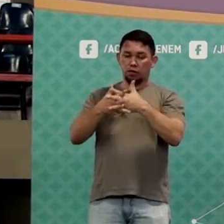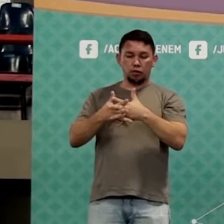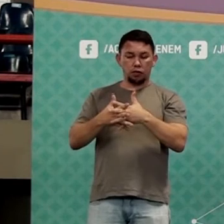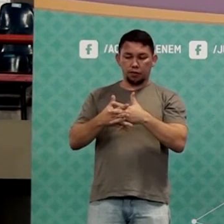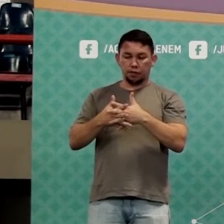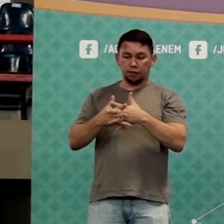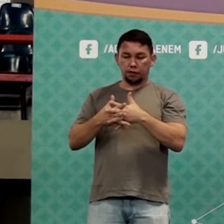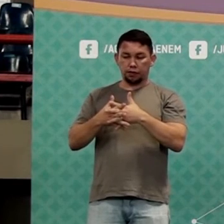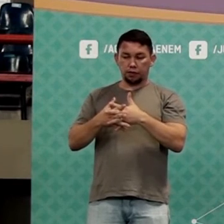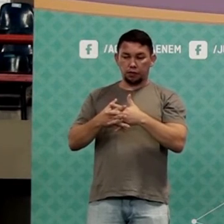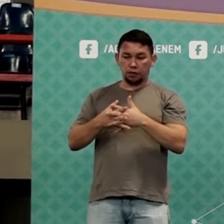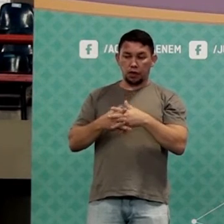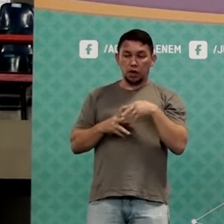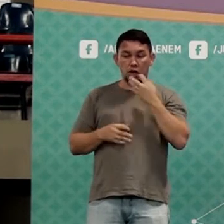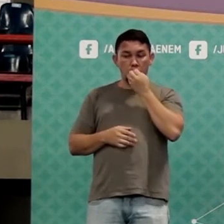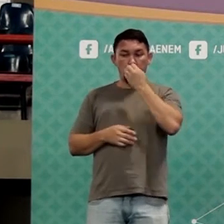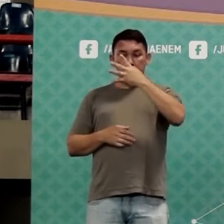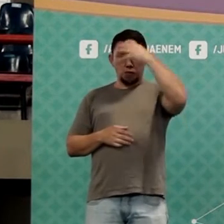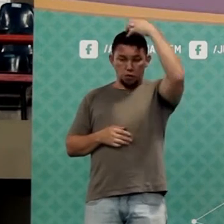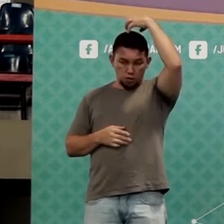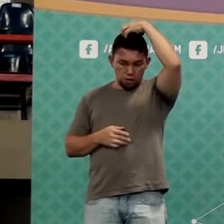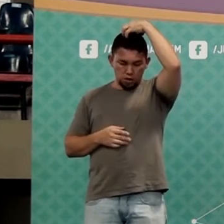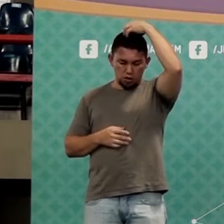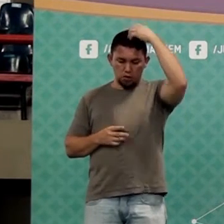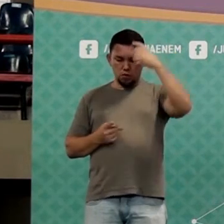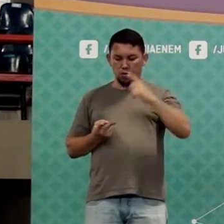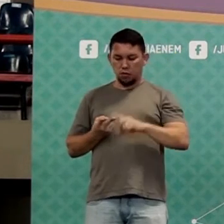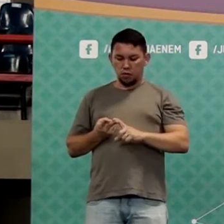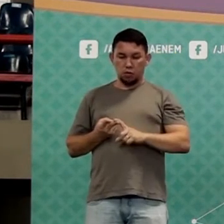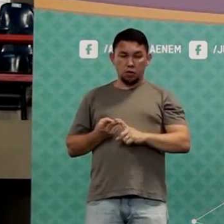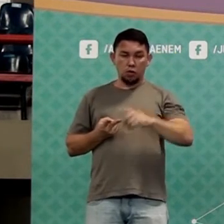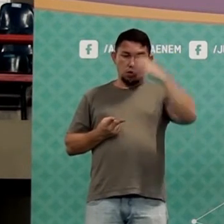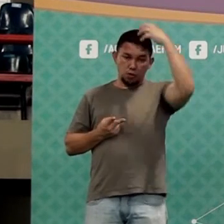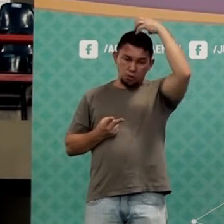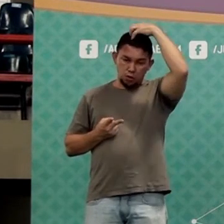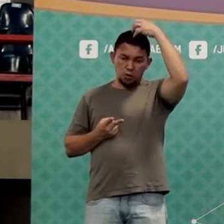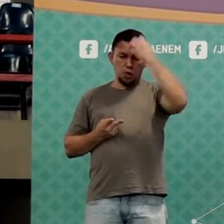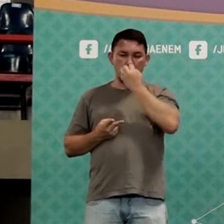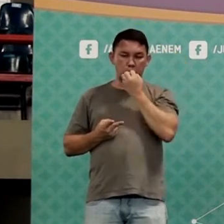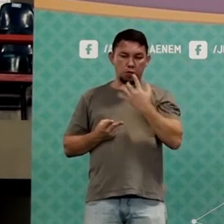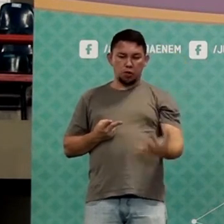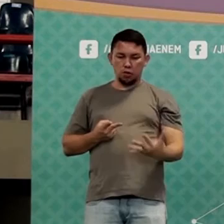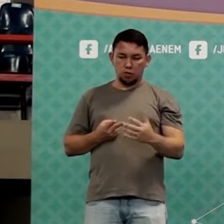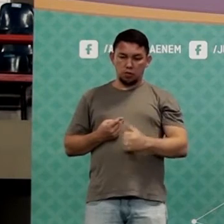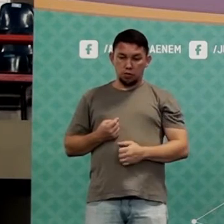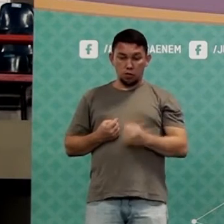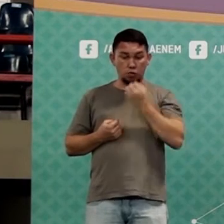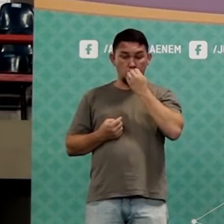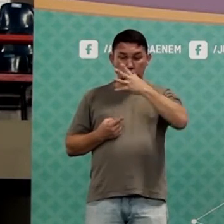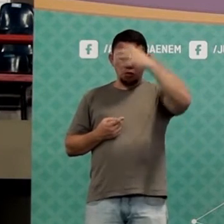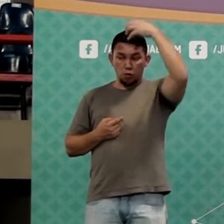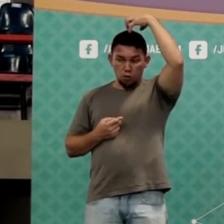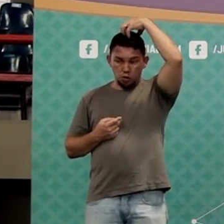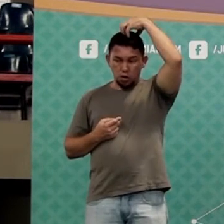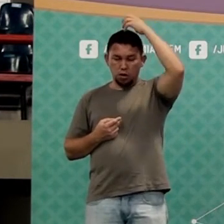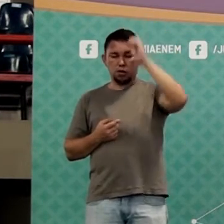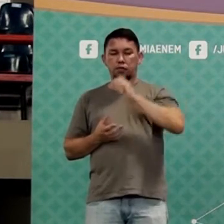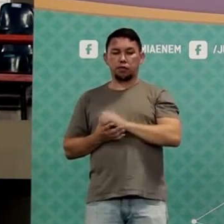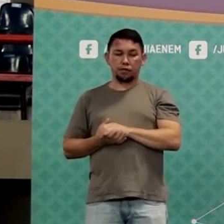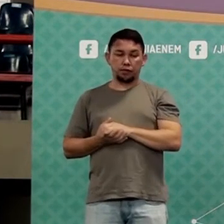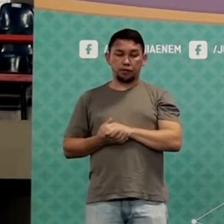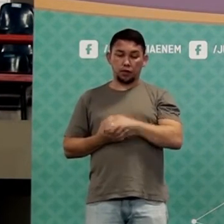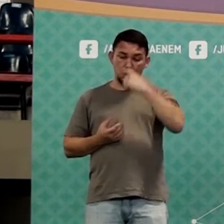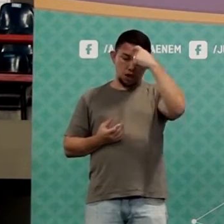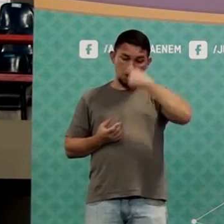jamais ser um bom rei com ser um rei bom. Um bom rei